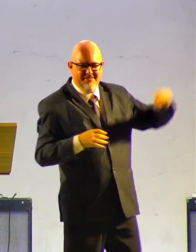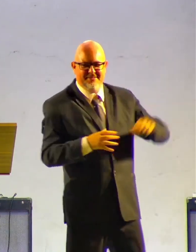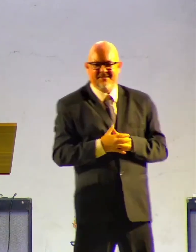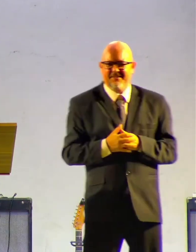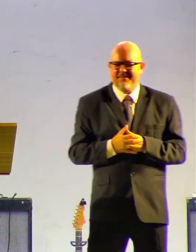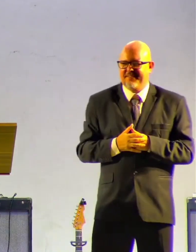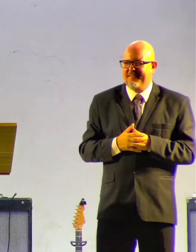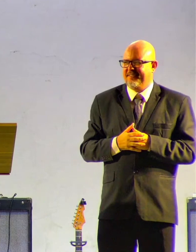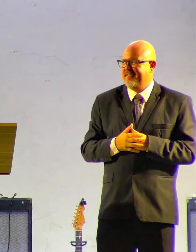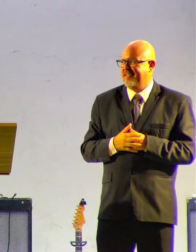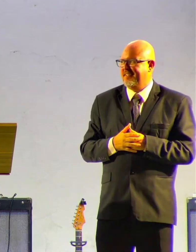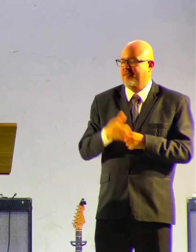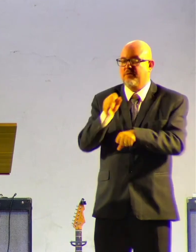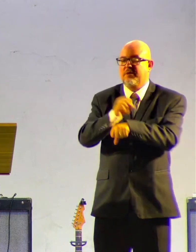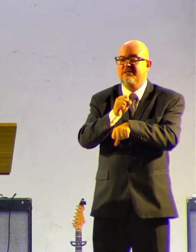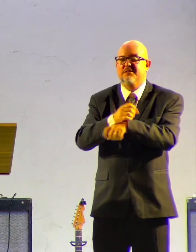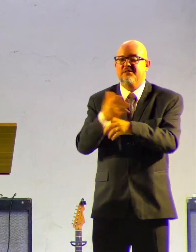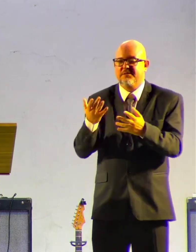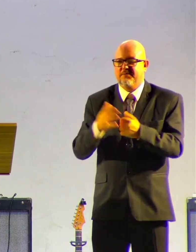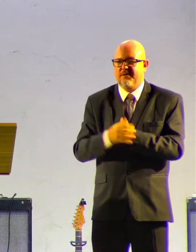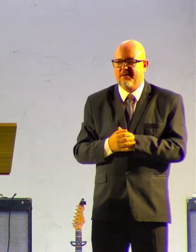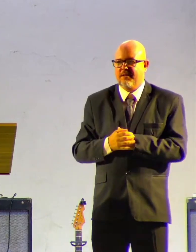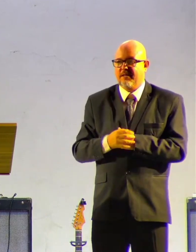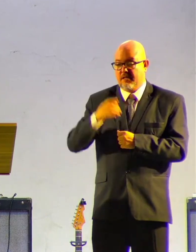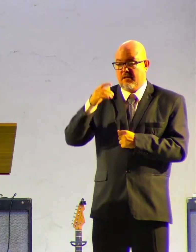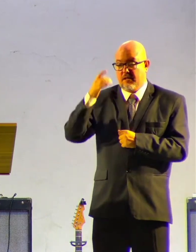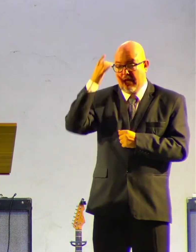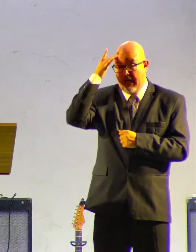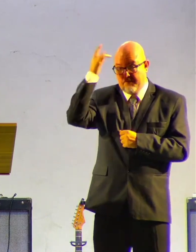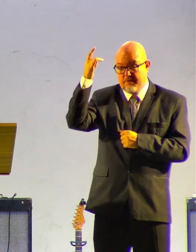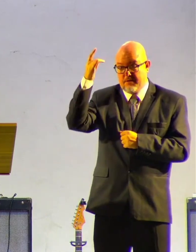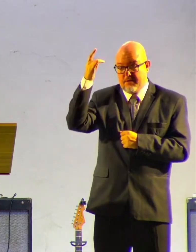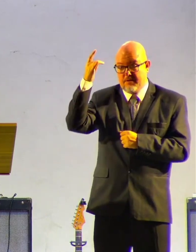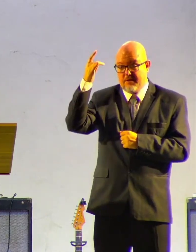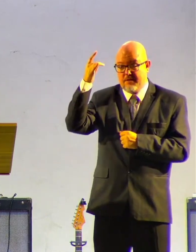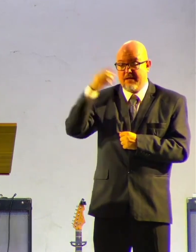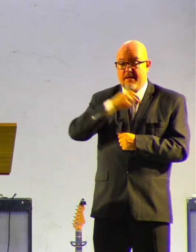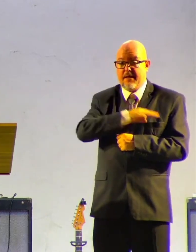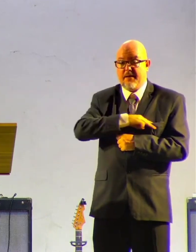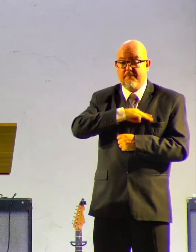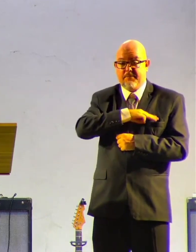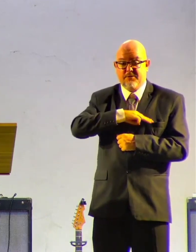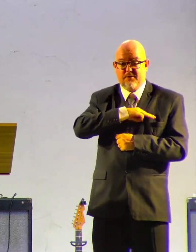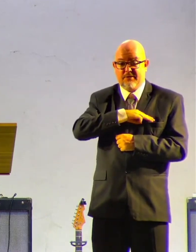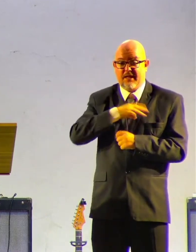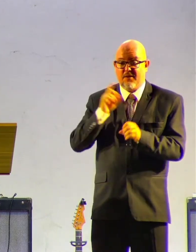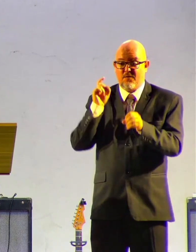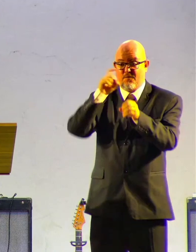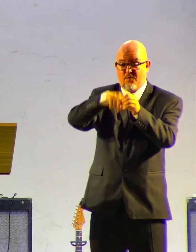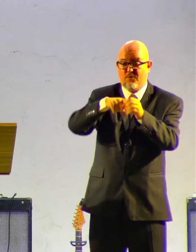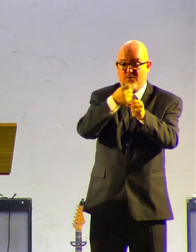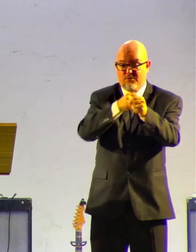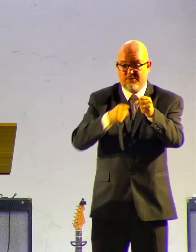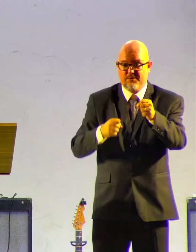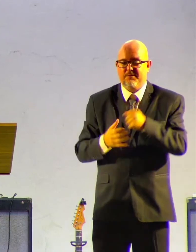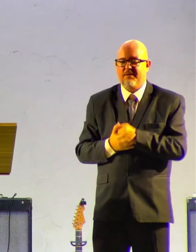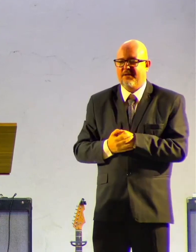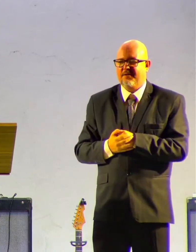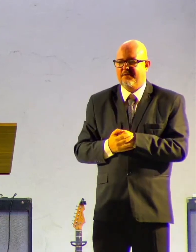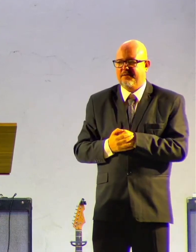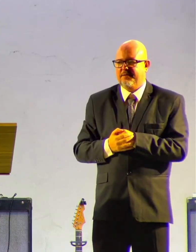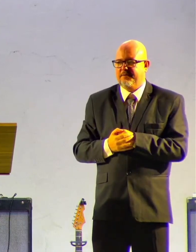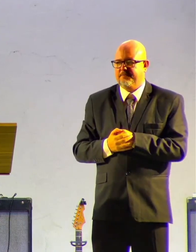O que eu jamais podia esperar é que no dia seguinte a missionária voltasse ao seminário, e ela voltou.